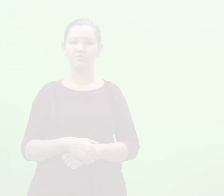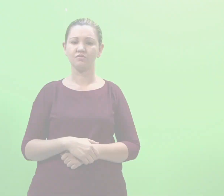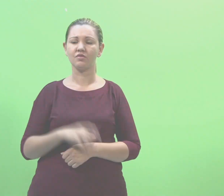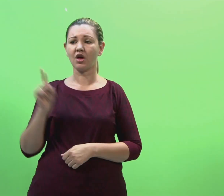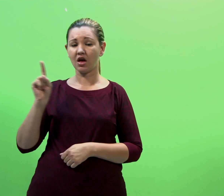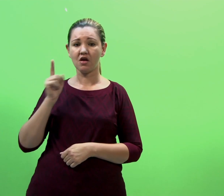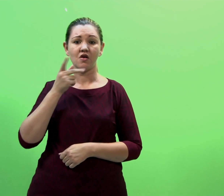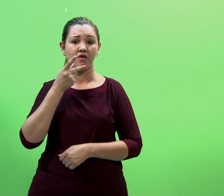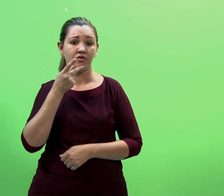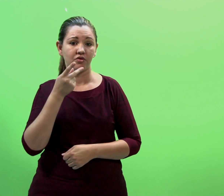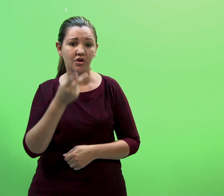O